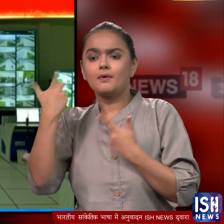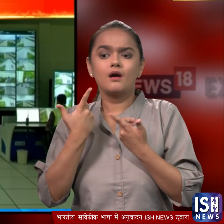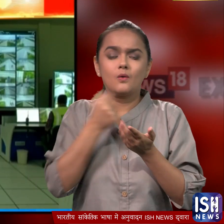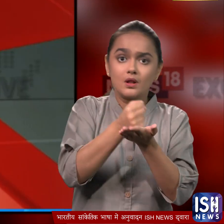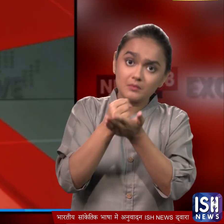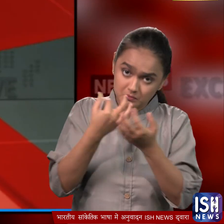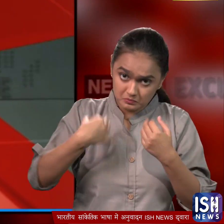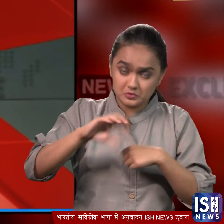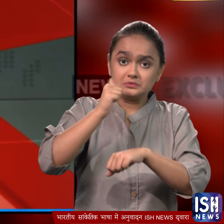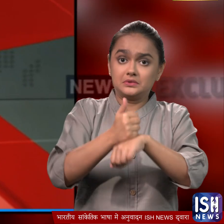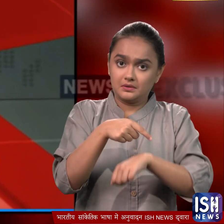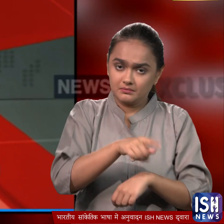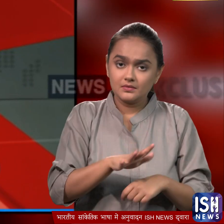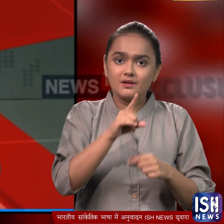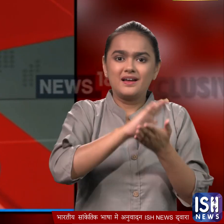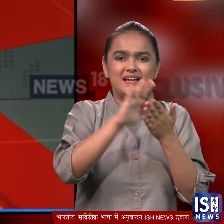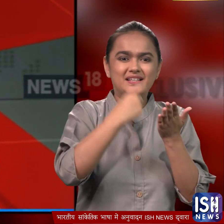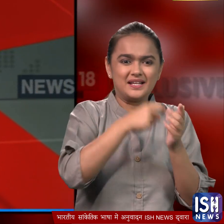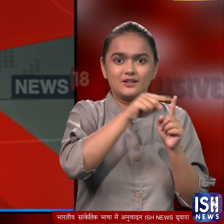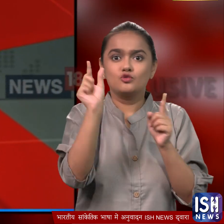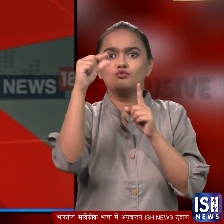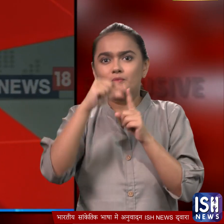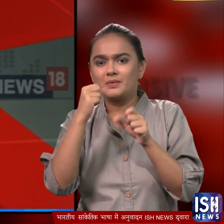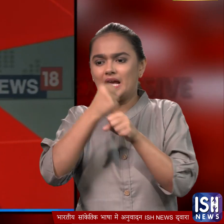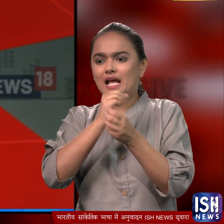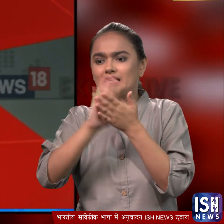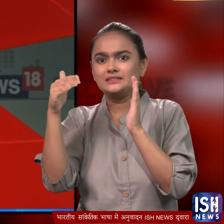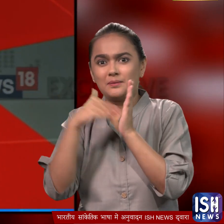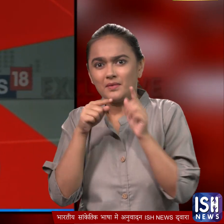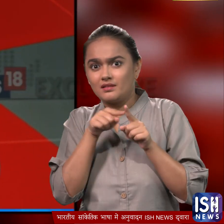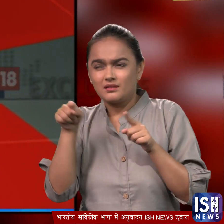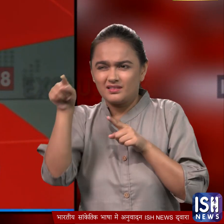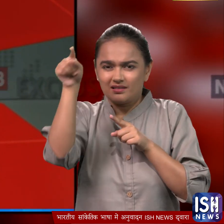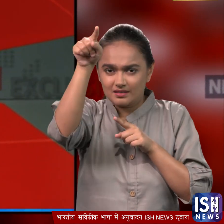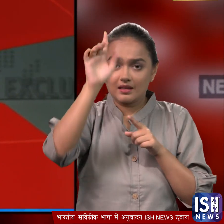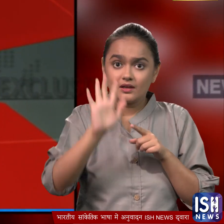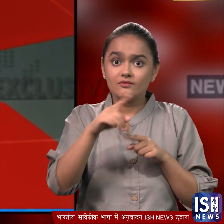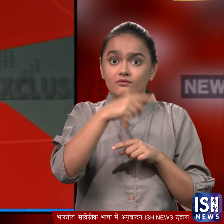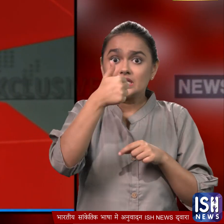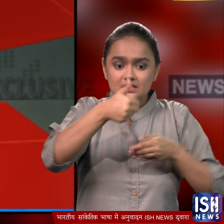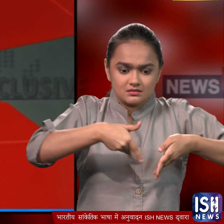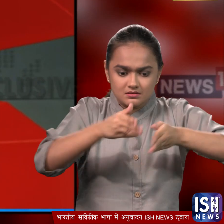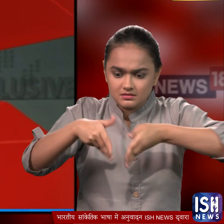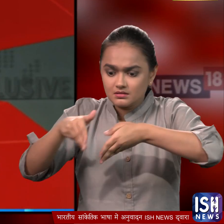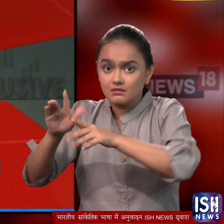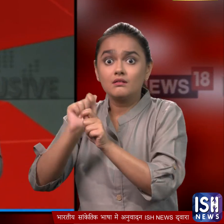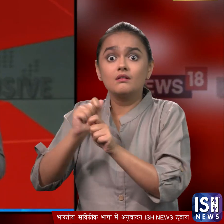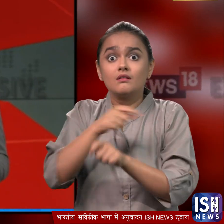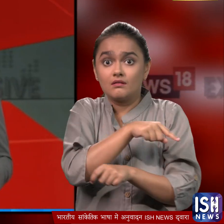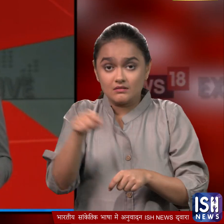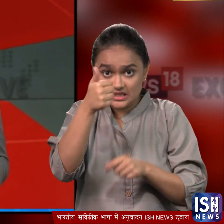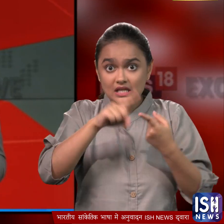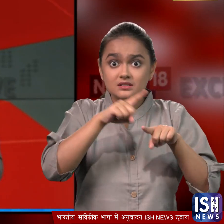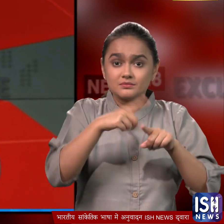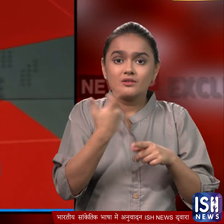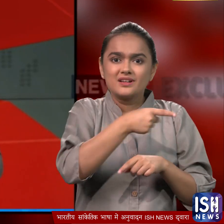बनाया जाएगा। सौभाग्य की बात यह कि हरियाणा के पलवल से यूपी के गाजियाबाद होते हुए सोनीपत के कुंडली तक 6 लेन का